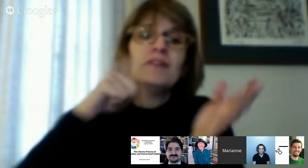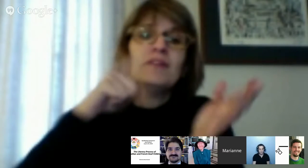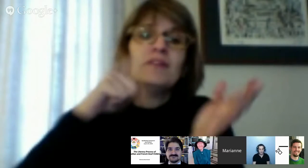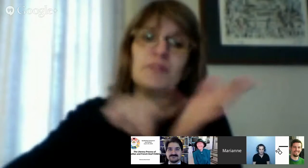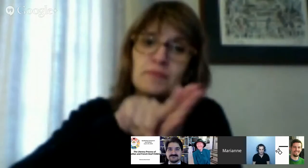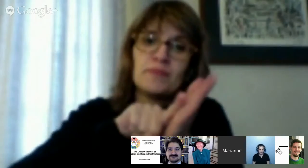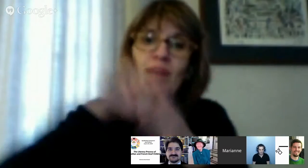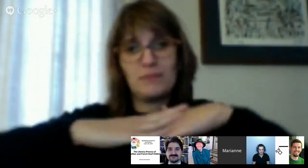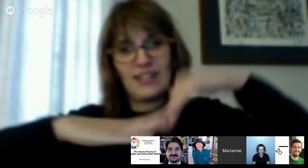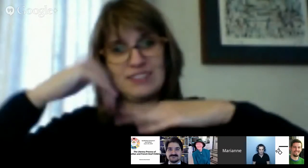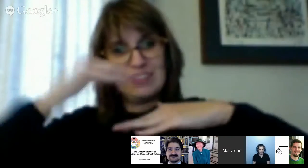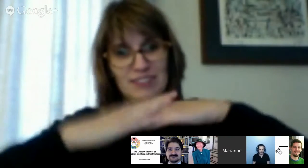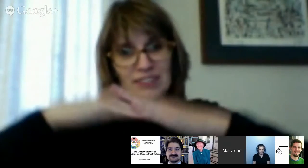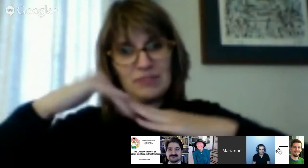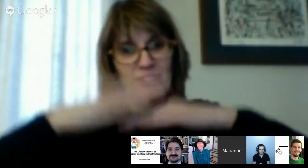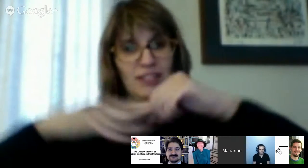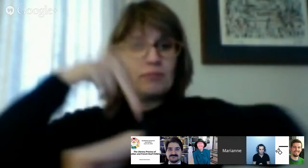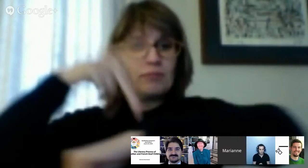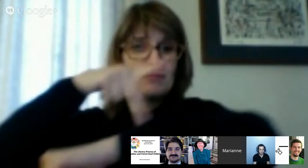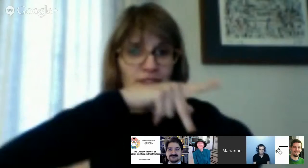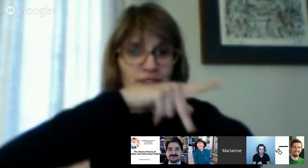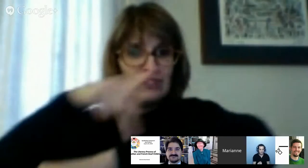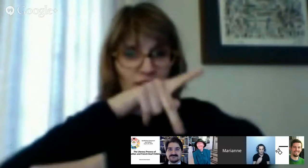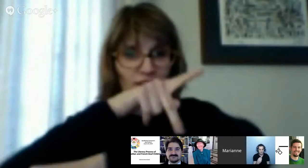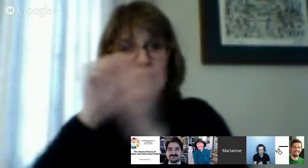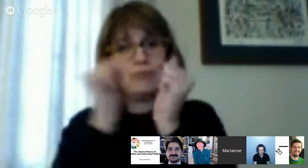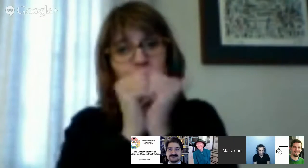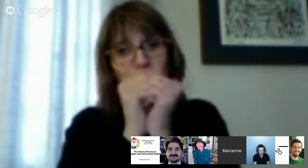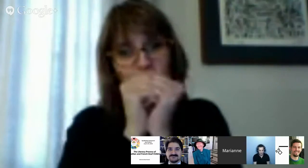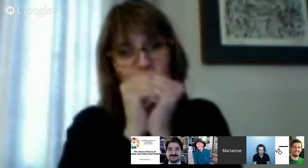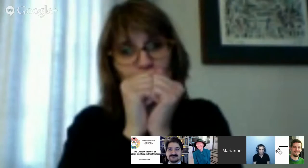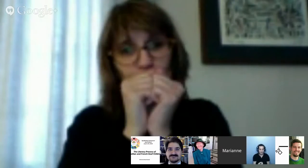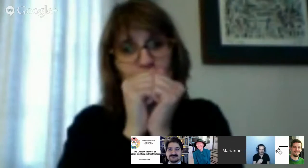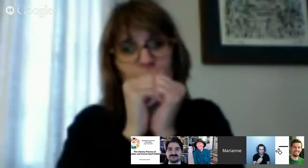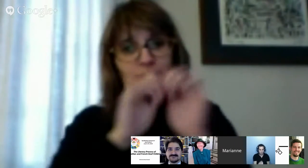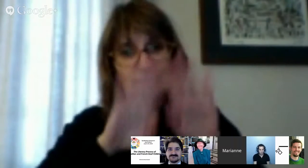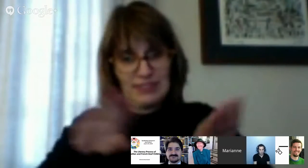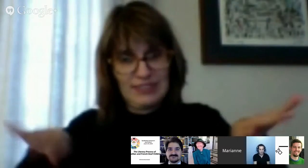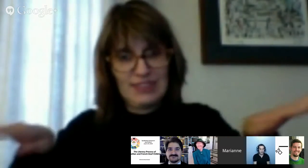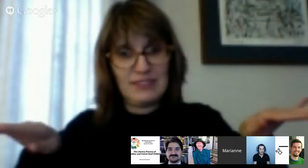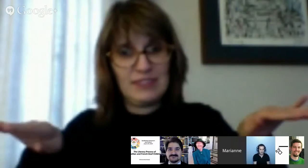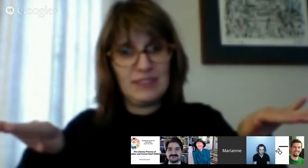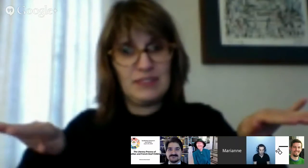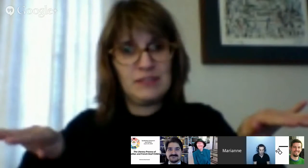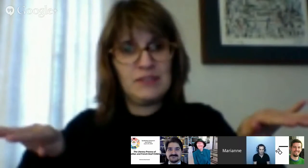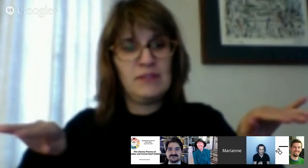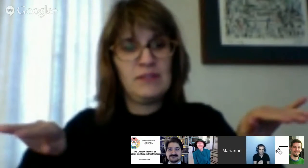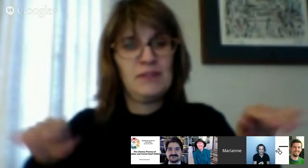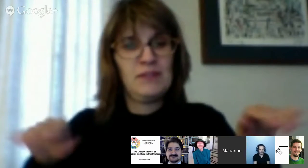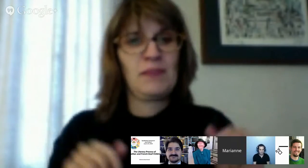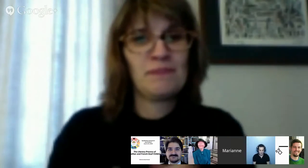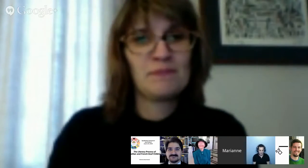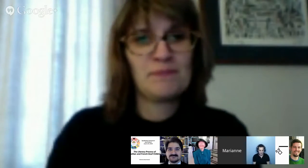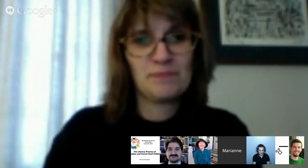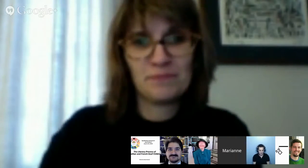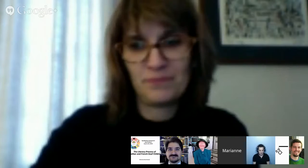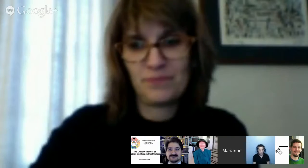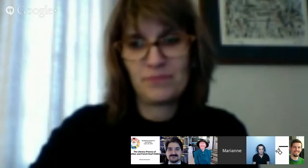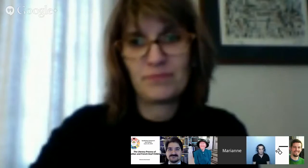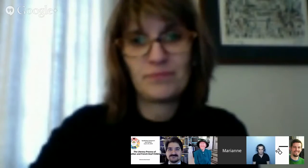se desenvolver nessa escrita. Então, por que não escrever na sua primeira língua, na língua de